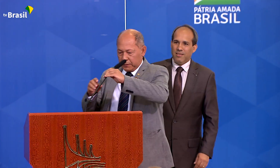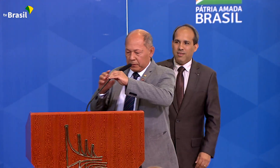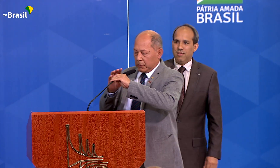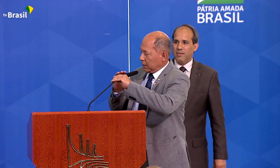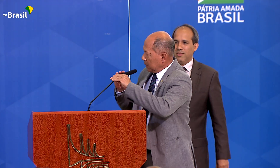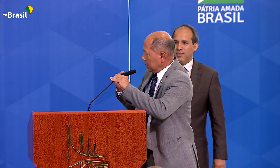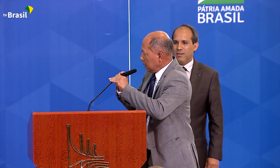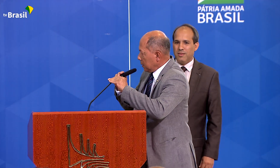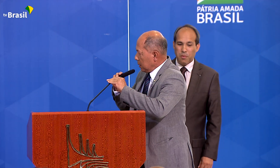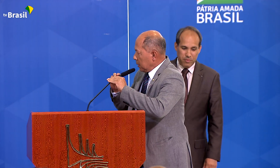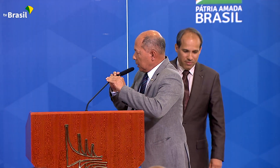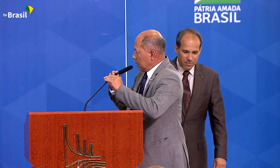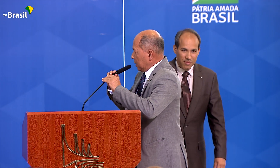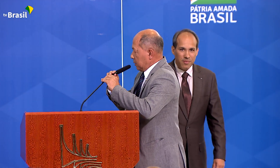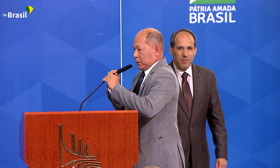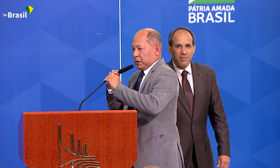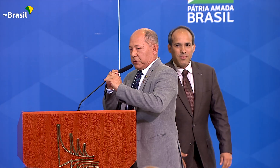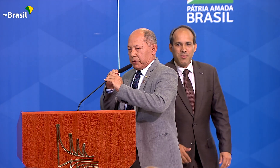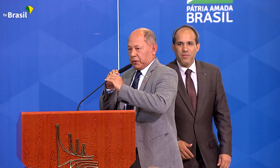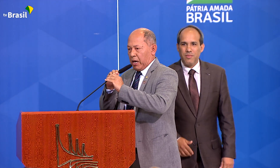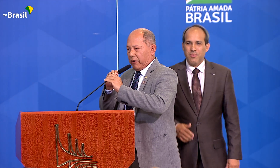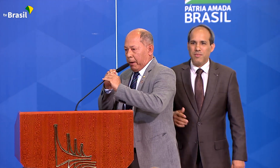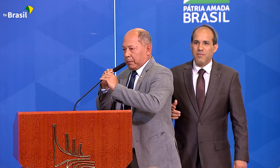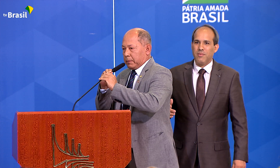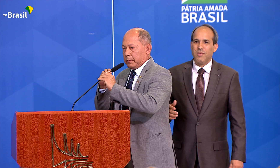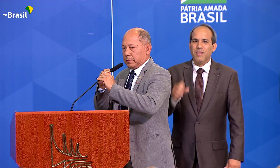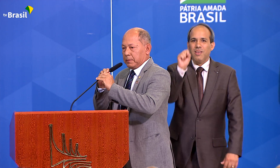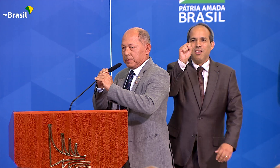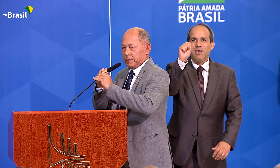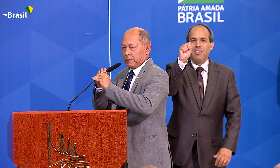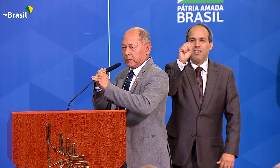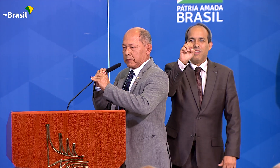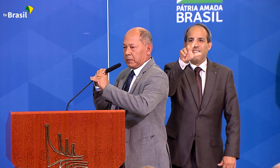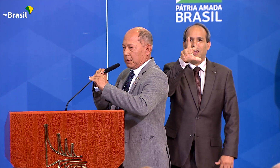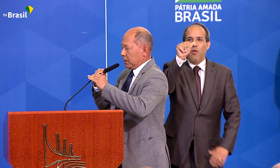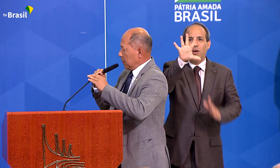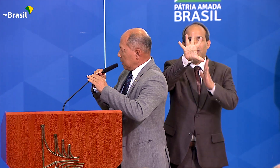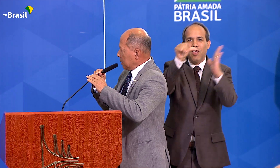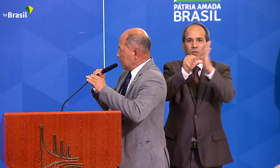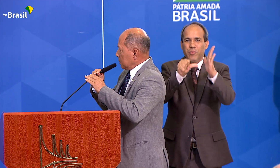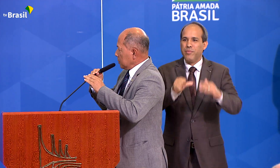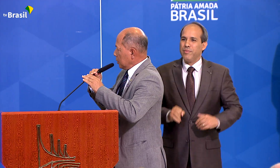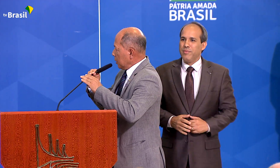E aí a selva Senhor